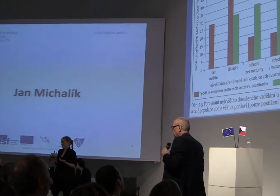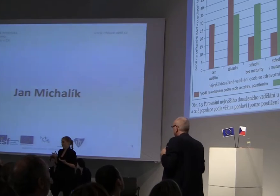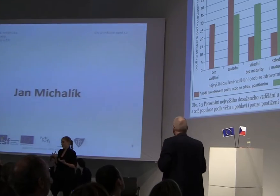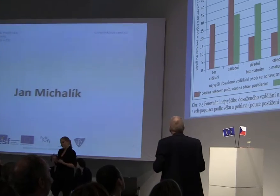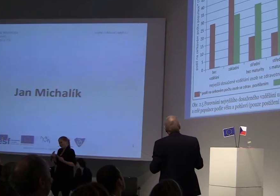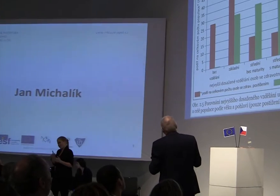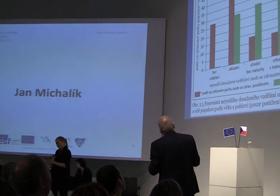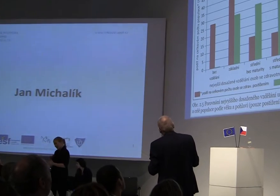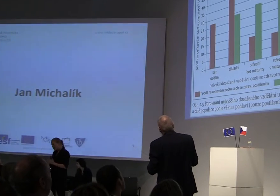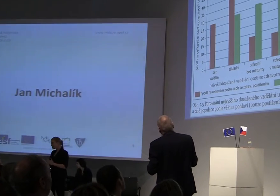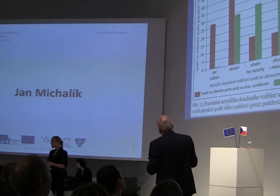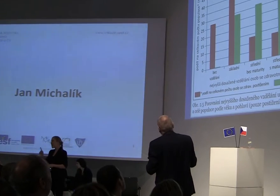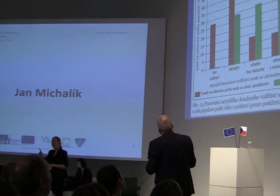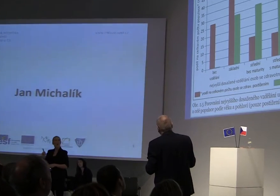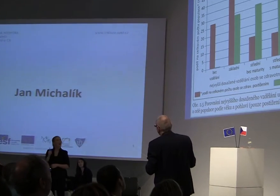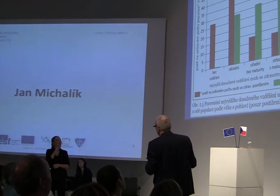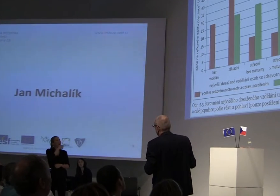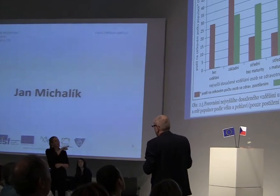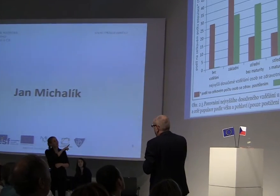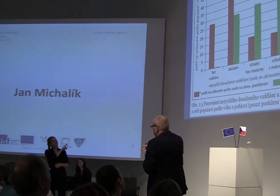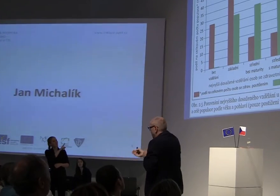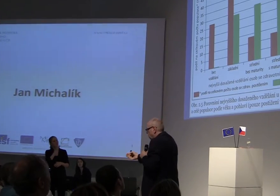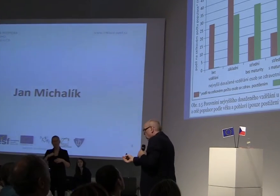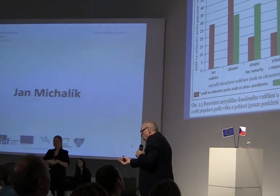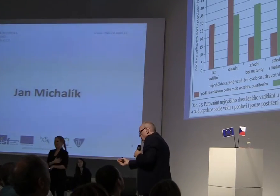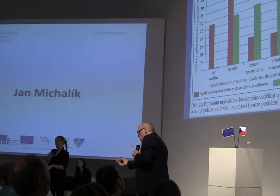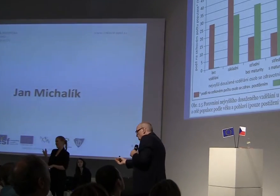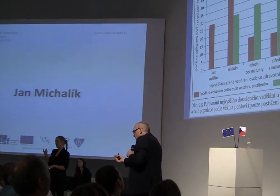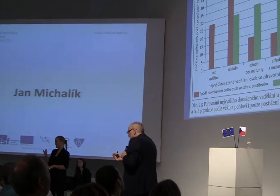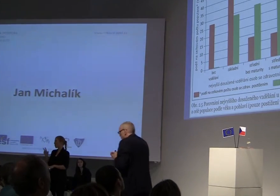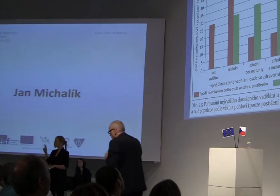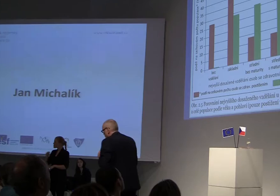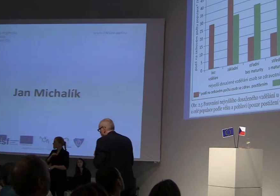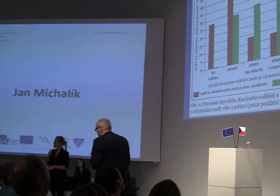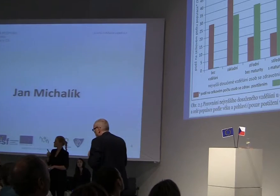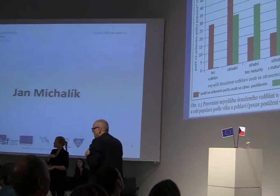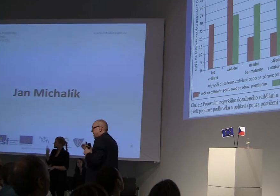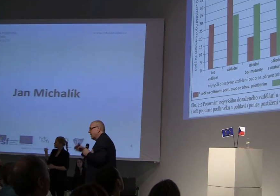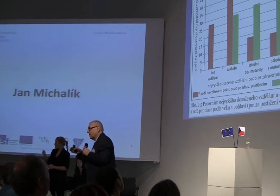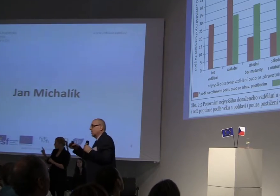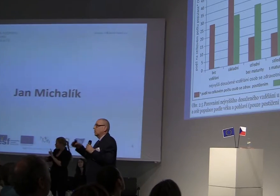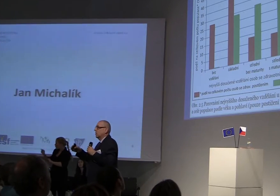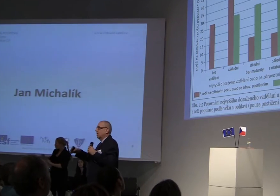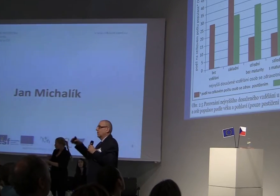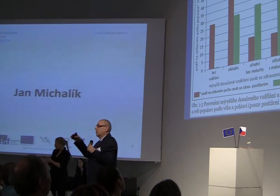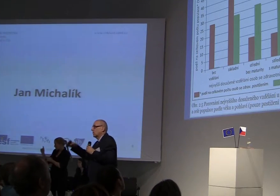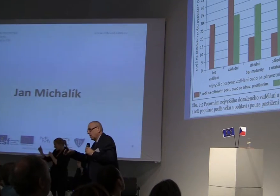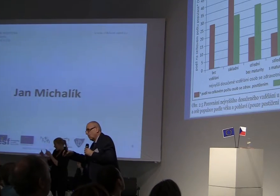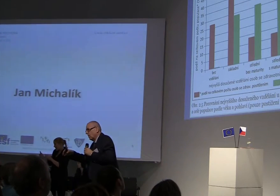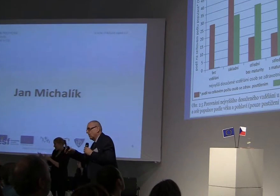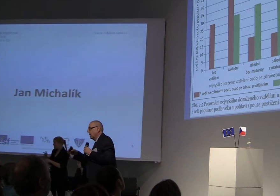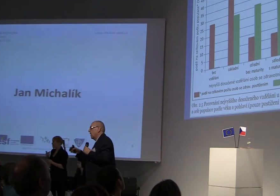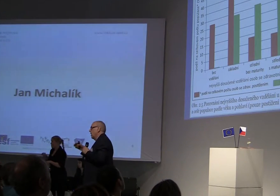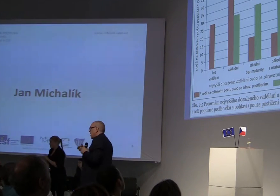zvláštním jako je školství. Nicméně tento handicap vnímám jako dluh toho systému školského, a dneska jsme se o něčem jiném našeho